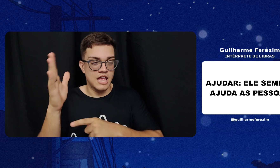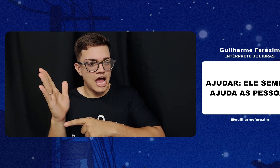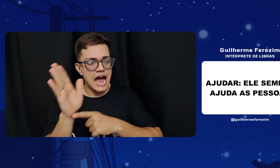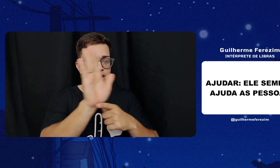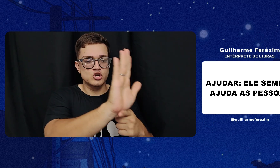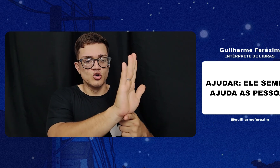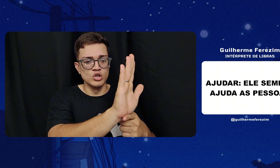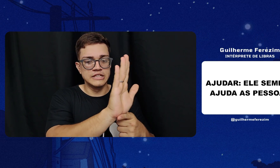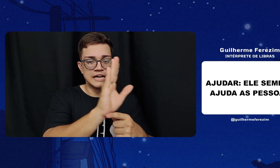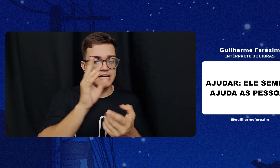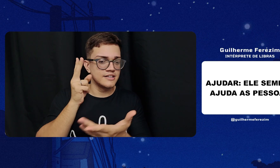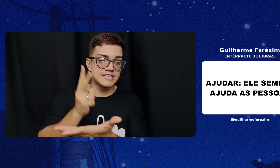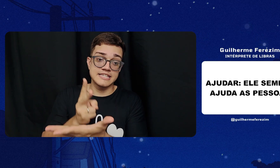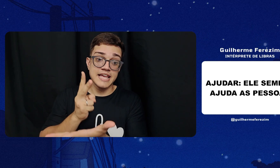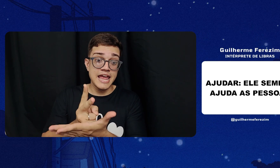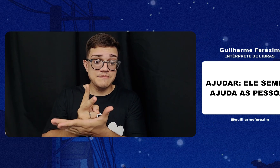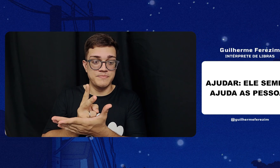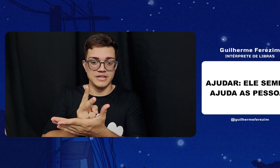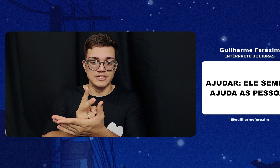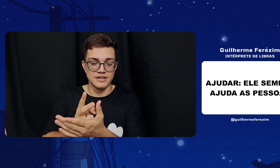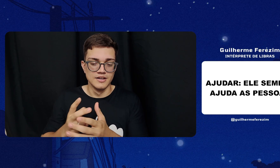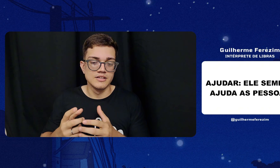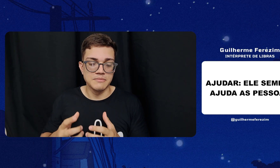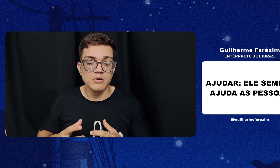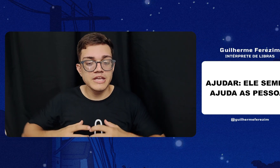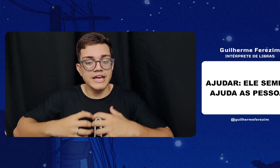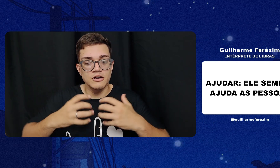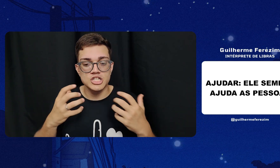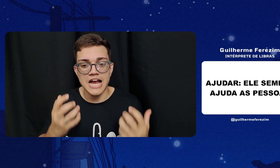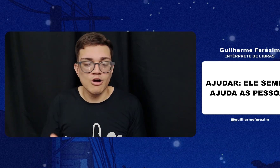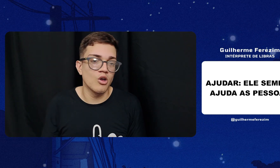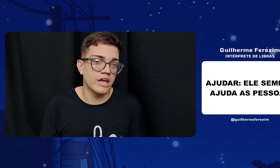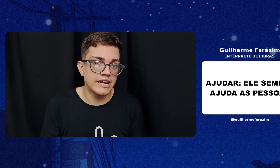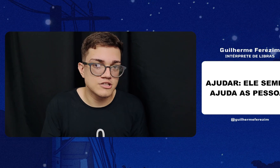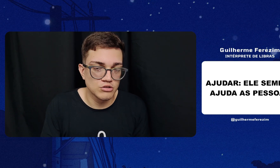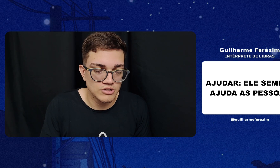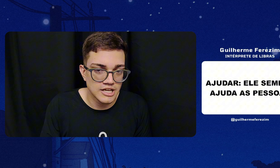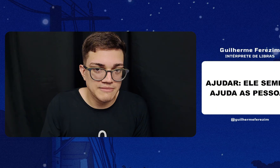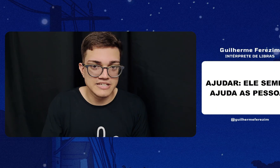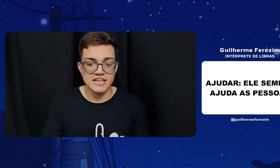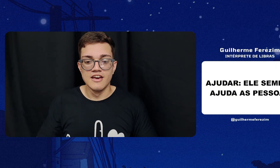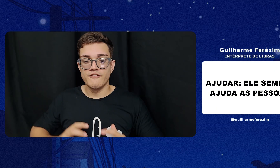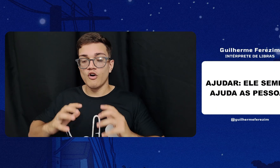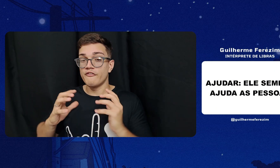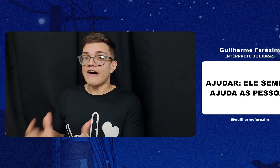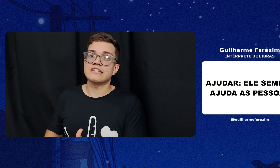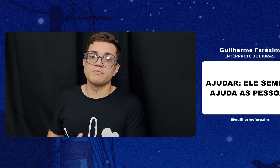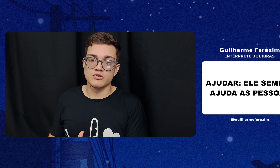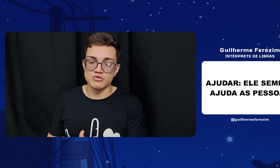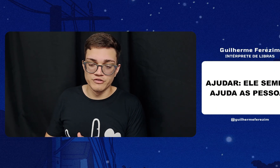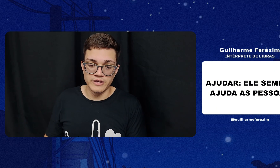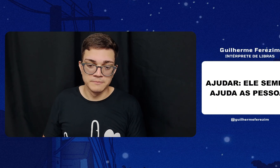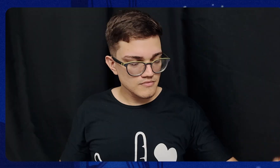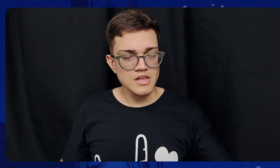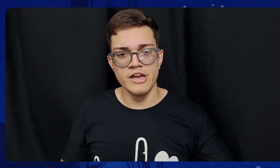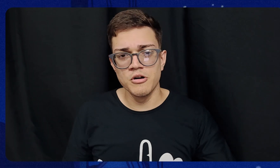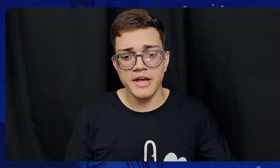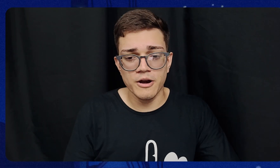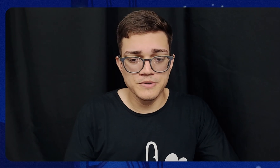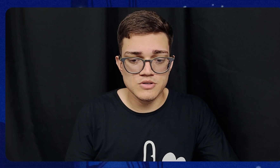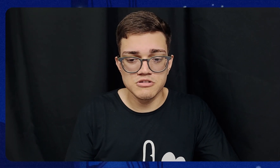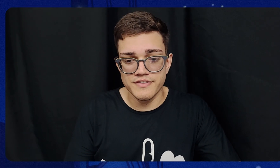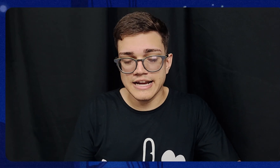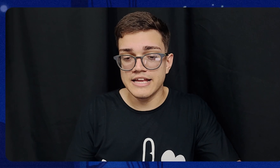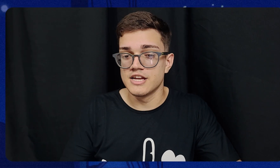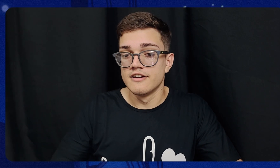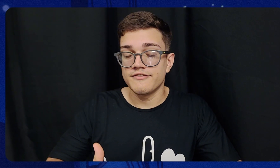Pessoas. Ajuda. Sempre. Tá bom? E aí eu já coloquei na estrutura da Libras. Ficou fácil pro surdo ver. Eu quero,